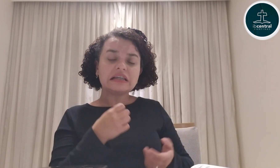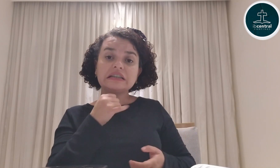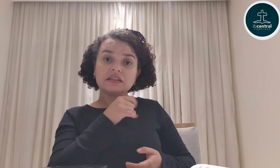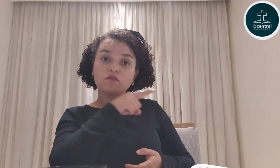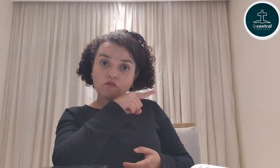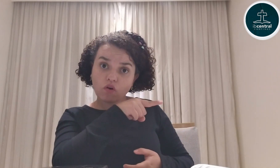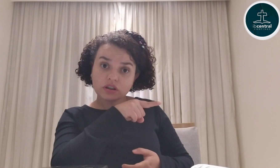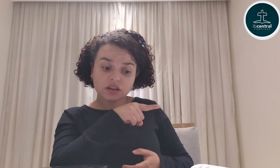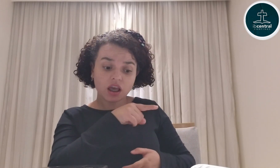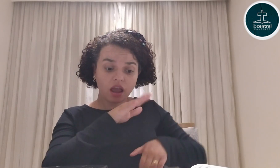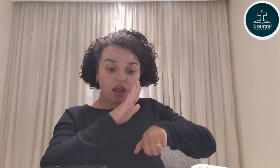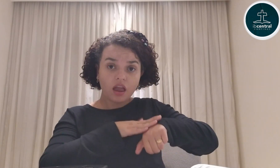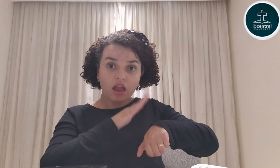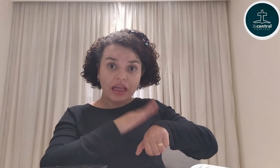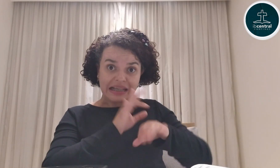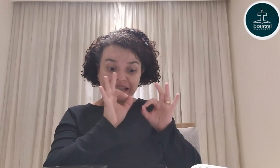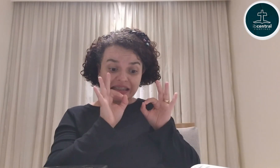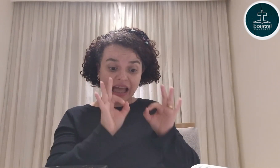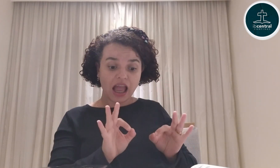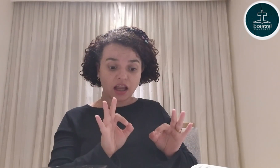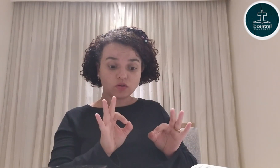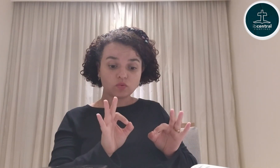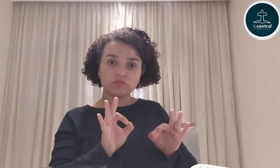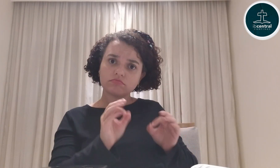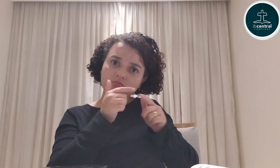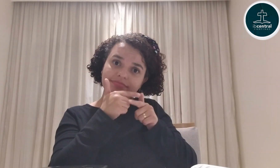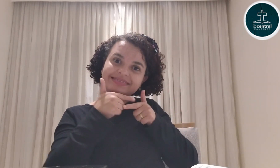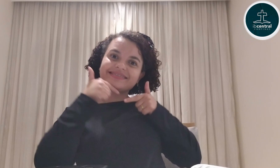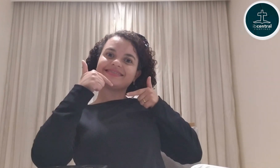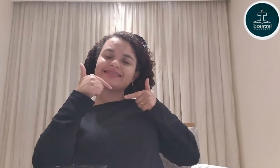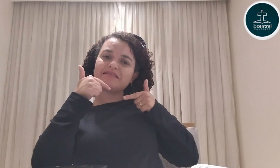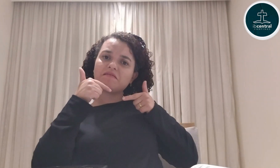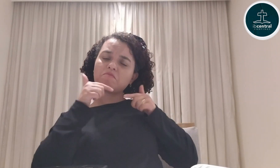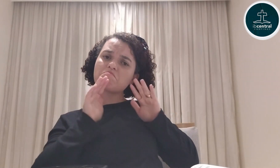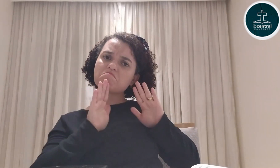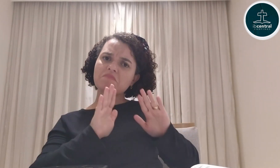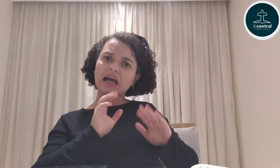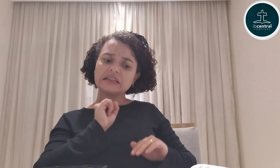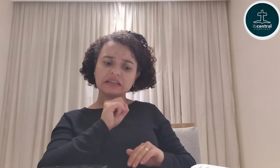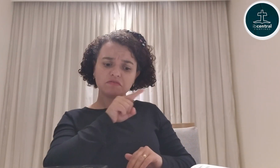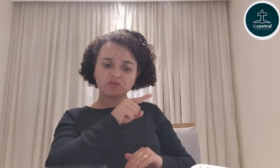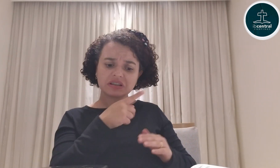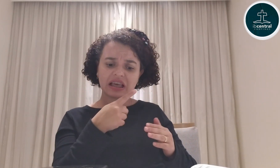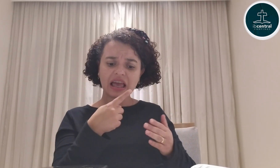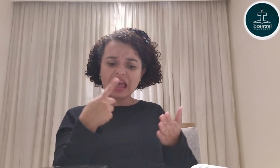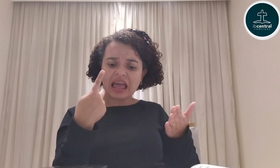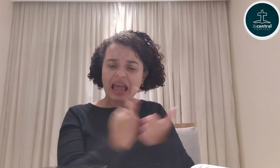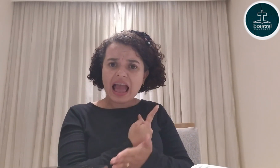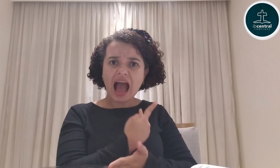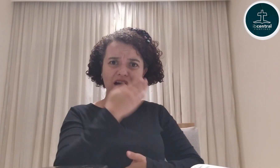que você tem raiva, Caim? Veja, se você fizer certo, eu ficarei feliz. Mas